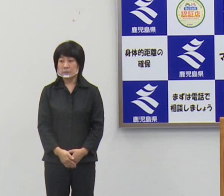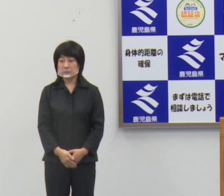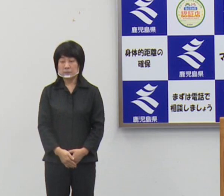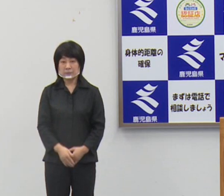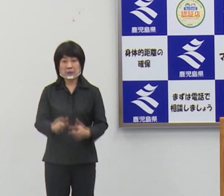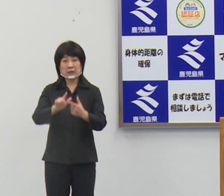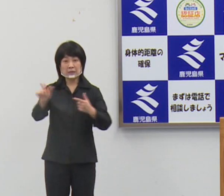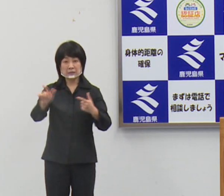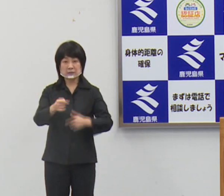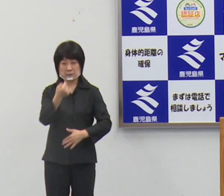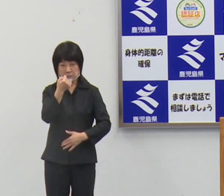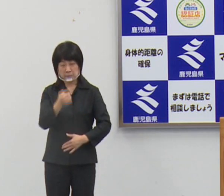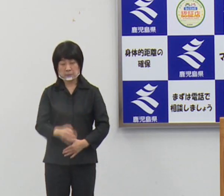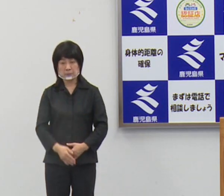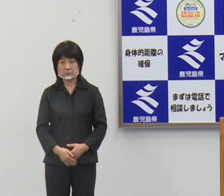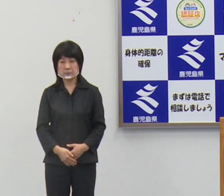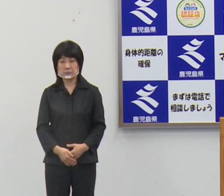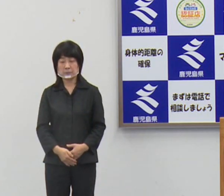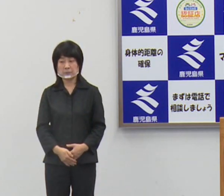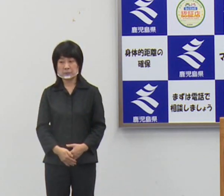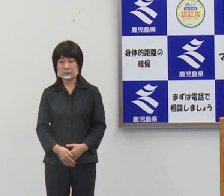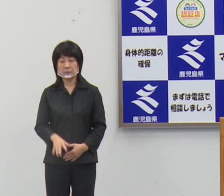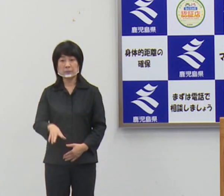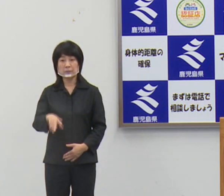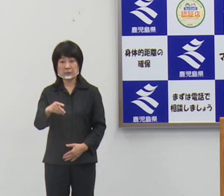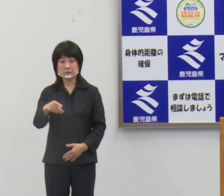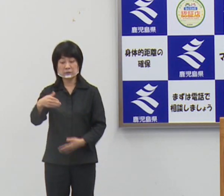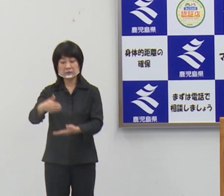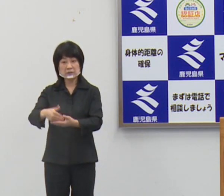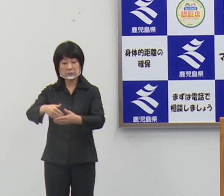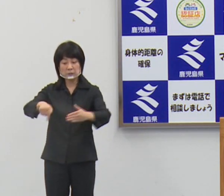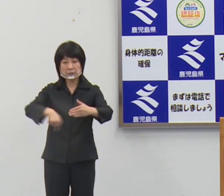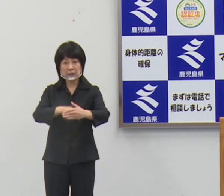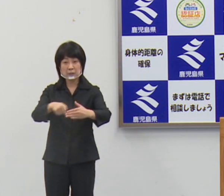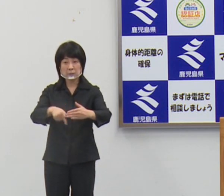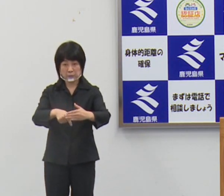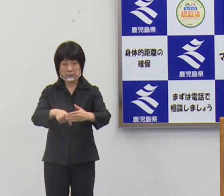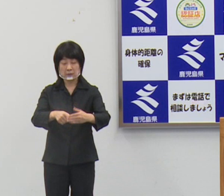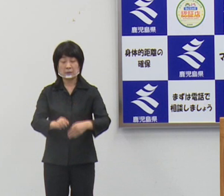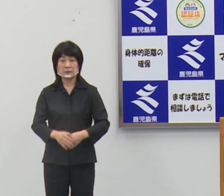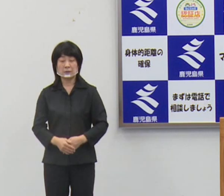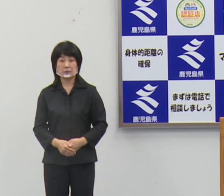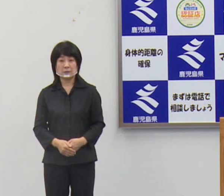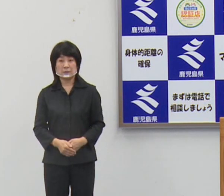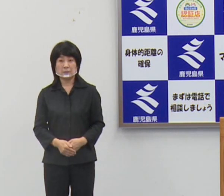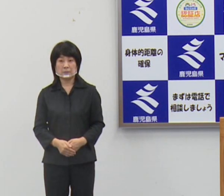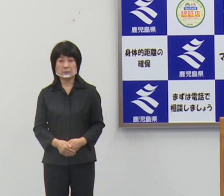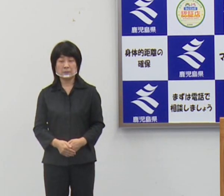NHK の高橋です。よろしくお願いします。まず今ご説明いただいた内容で、